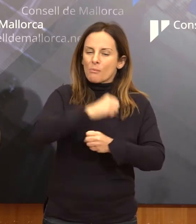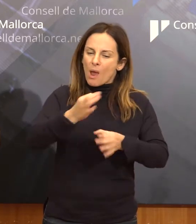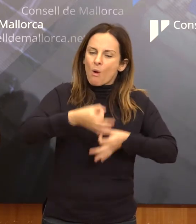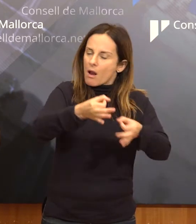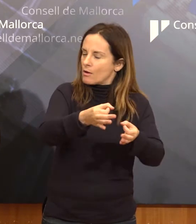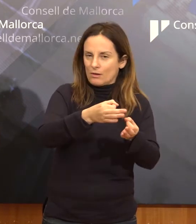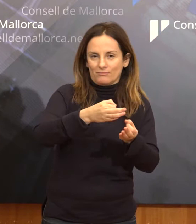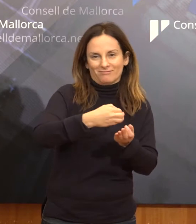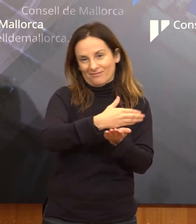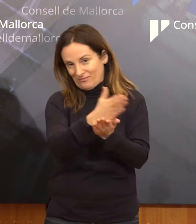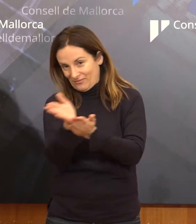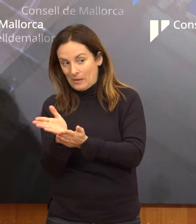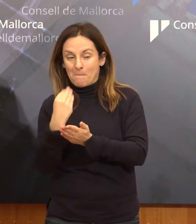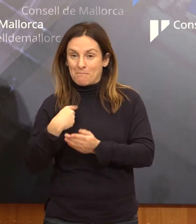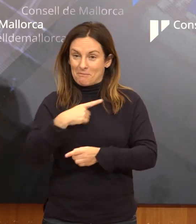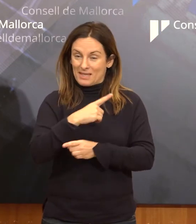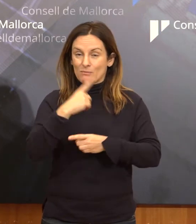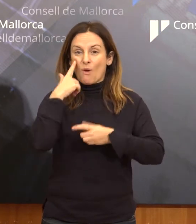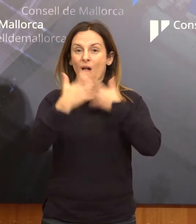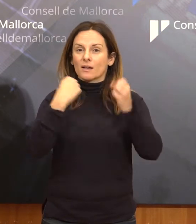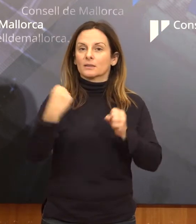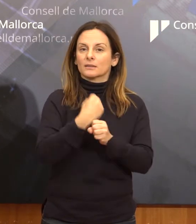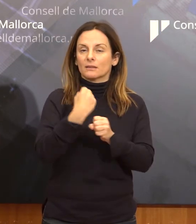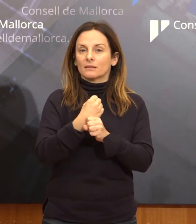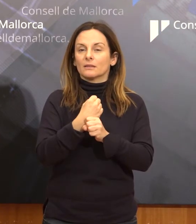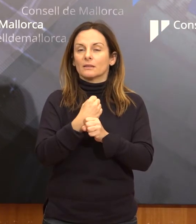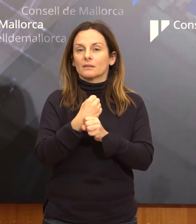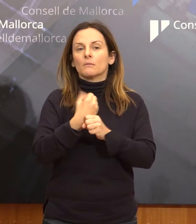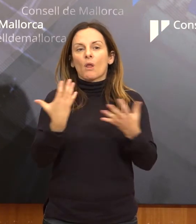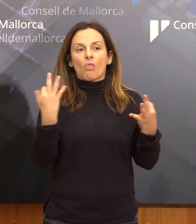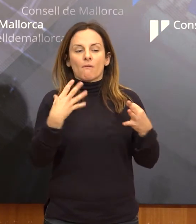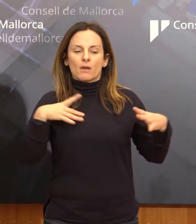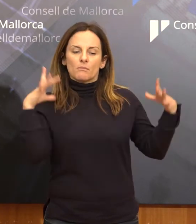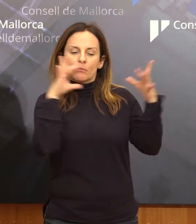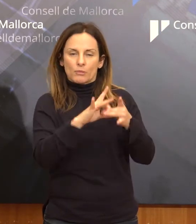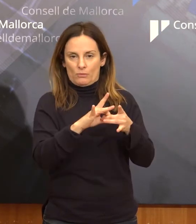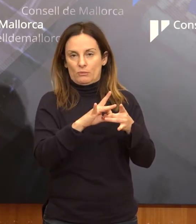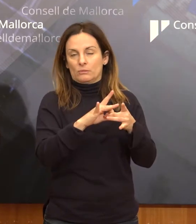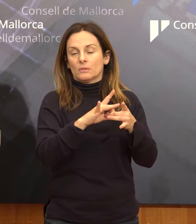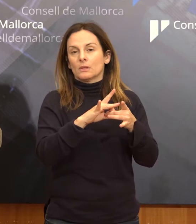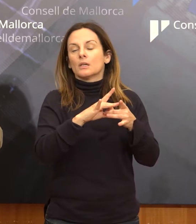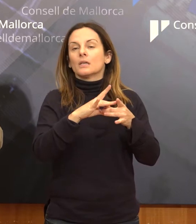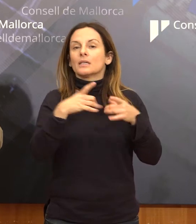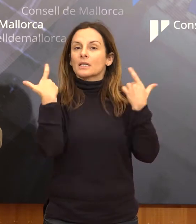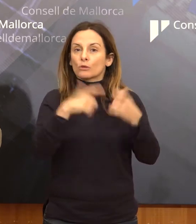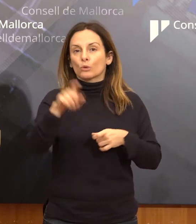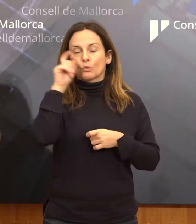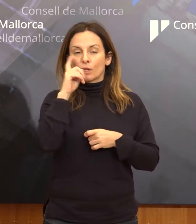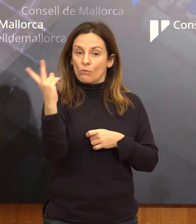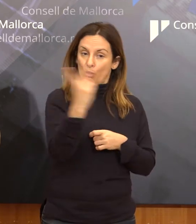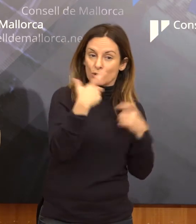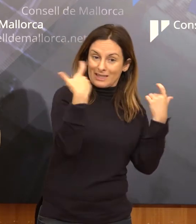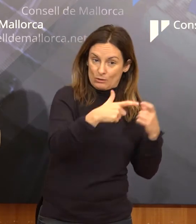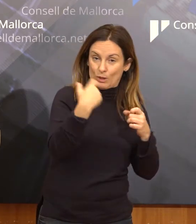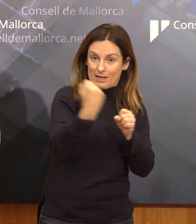también sobre los pasos de crear sinergias un vochito turismo porque son valores de nuestra tierra